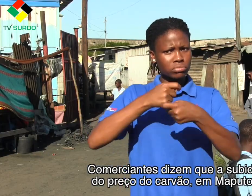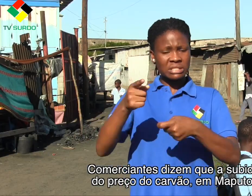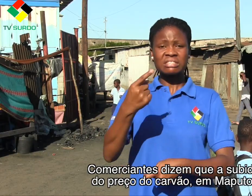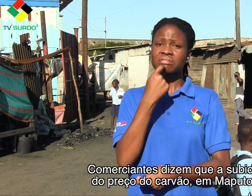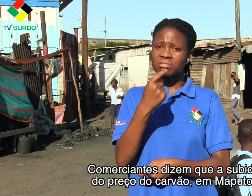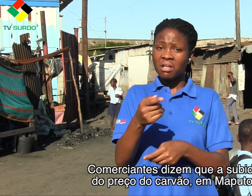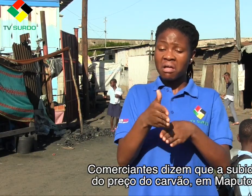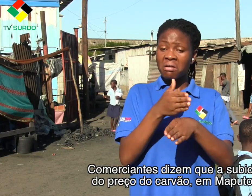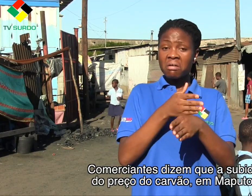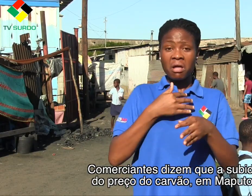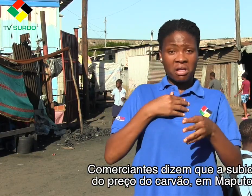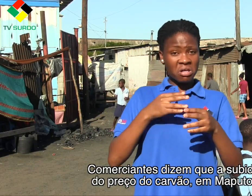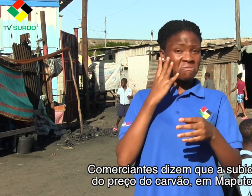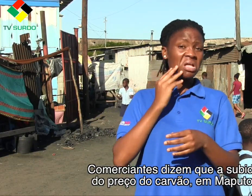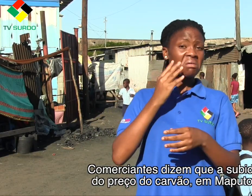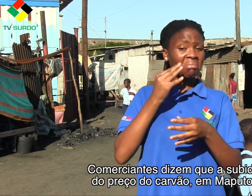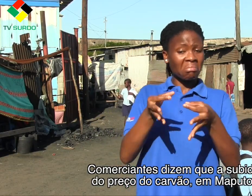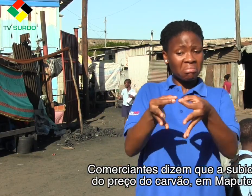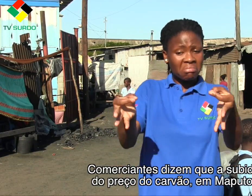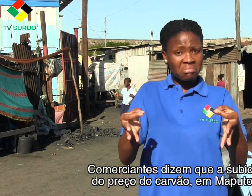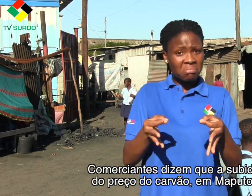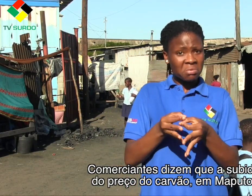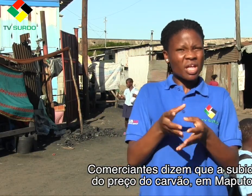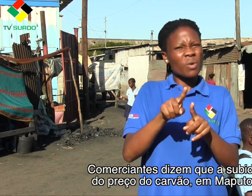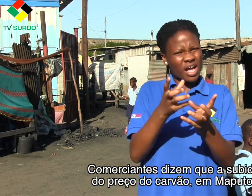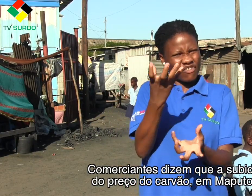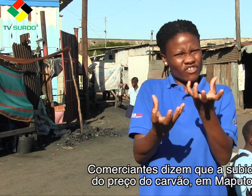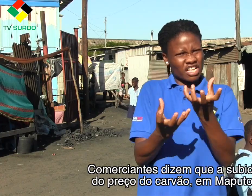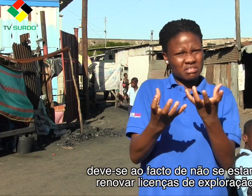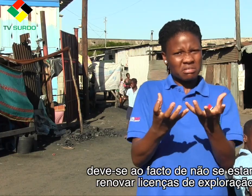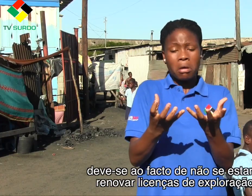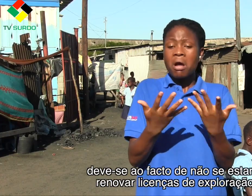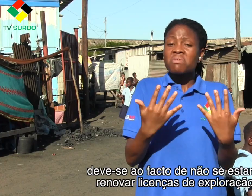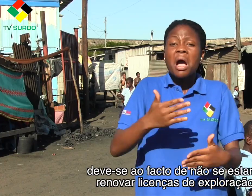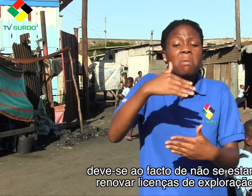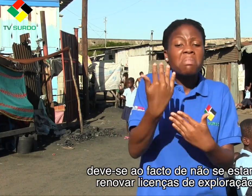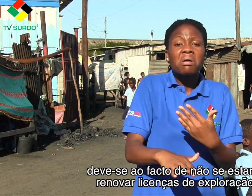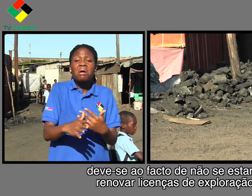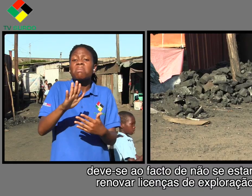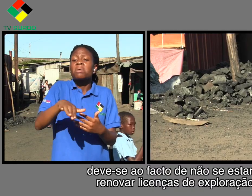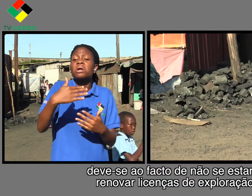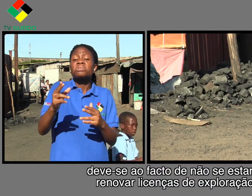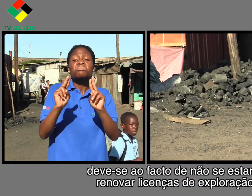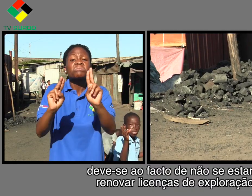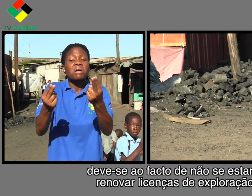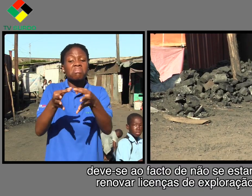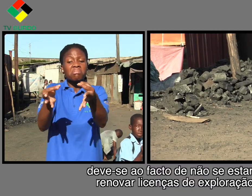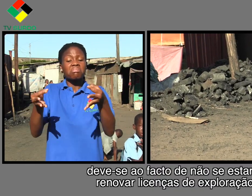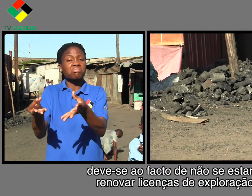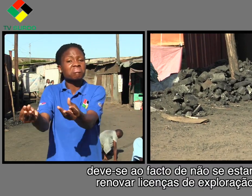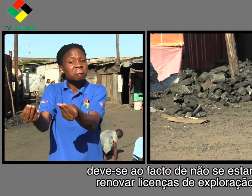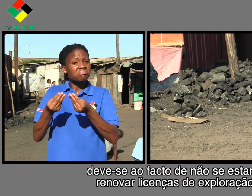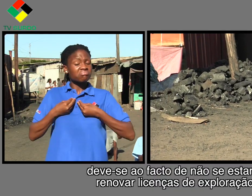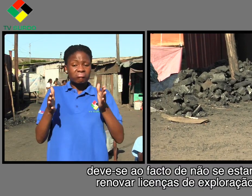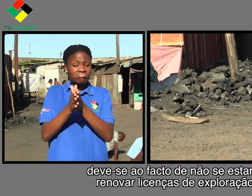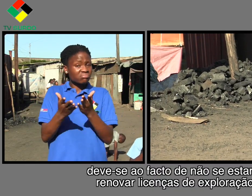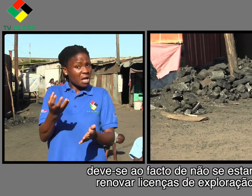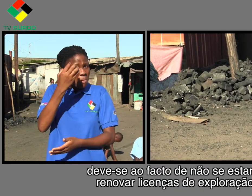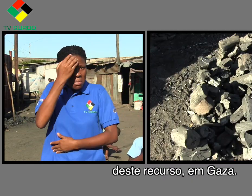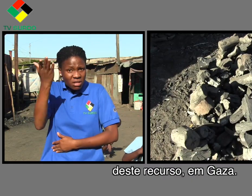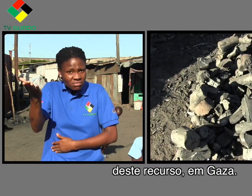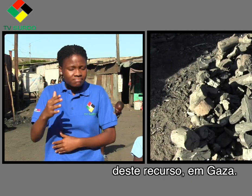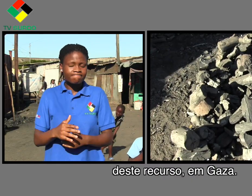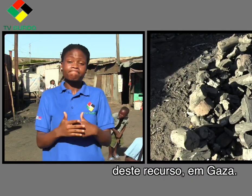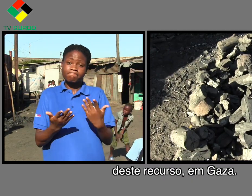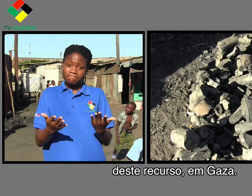Comerciantes dizem que a subida do preço do carvão em Maputo deve-se ao fato de não se estarem a renovar licença de exploração